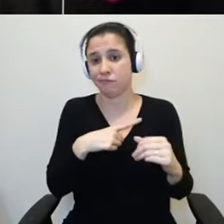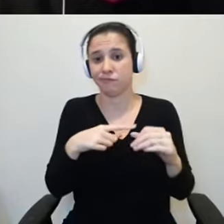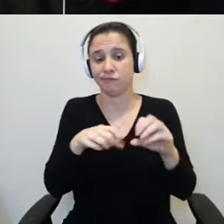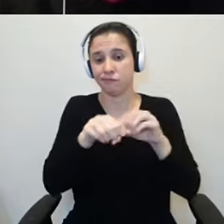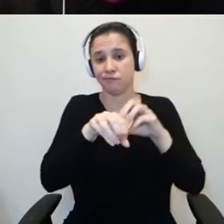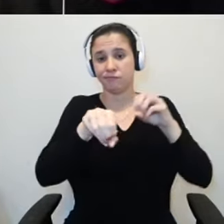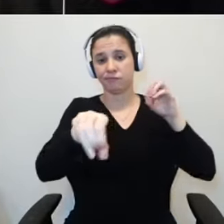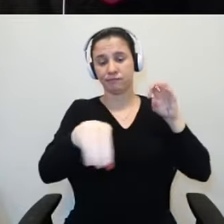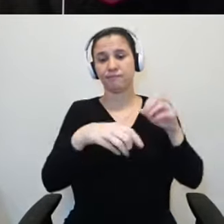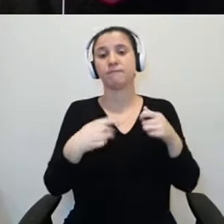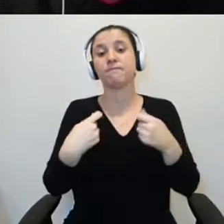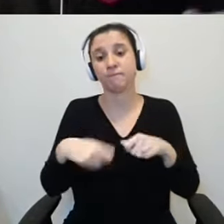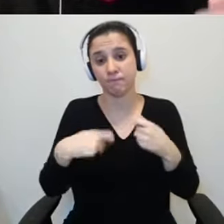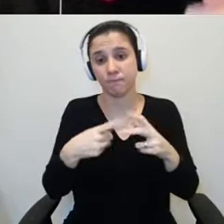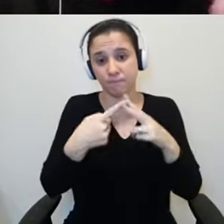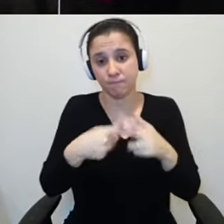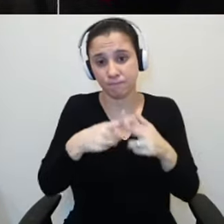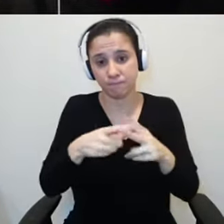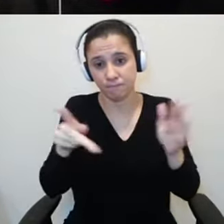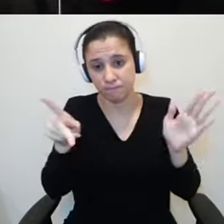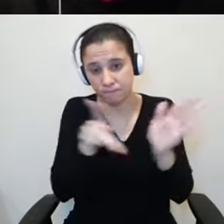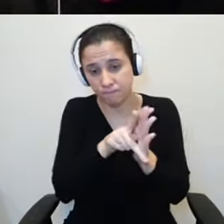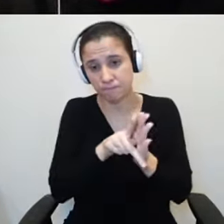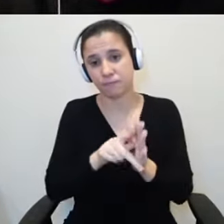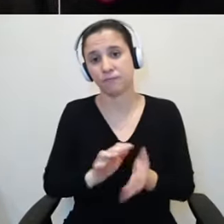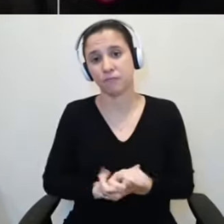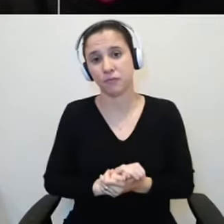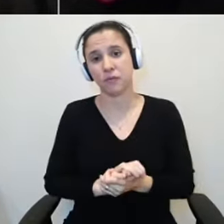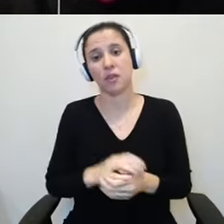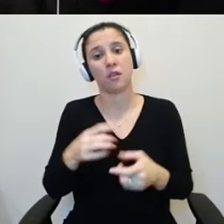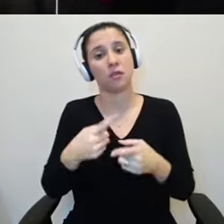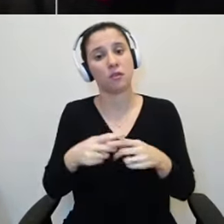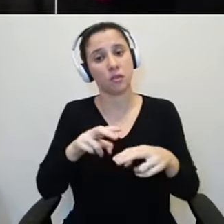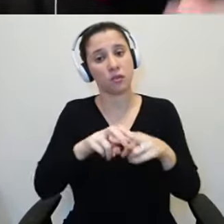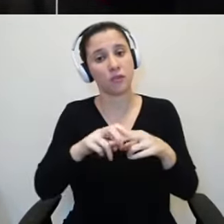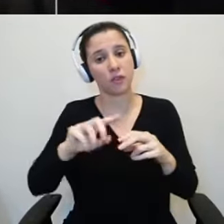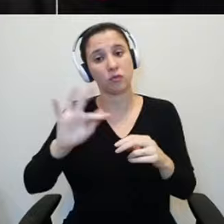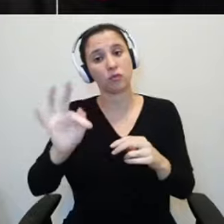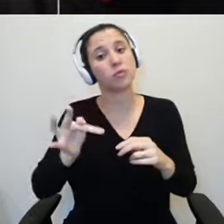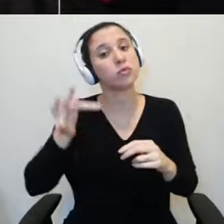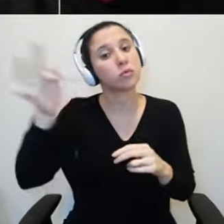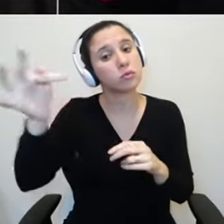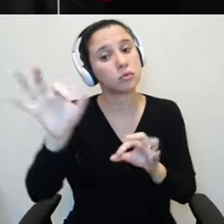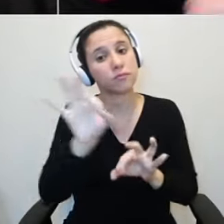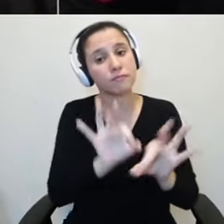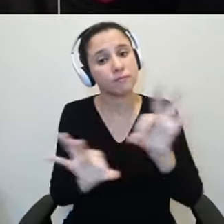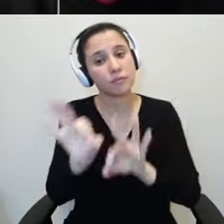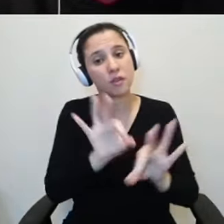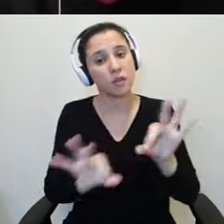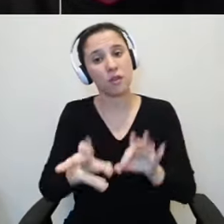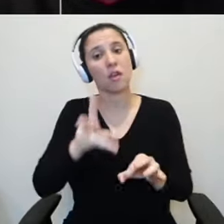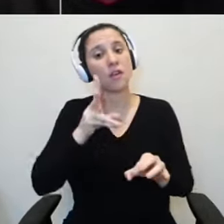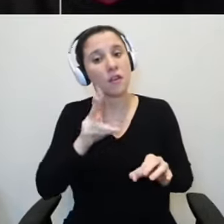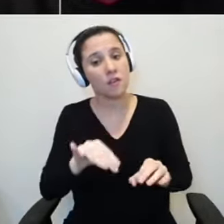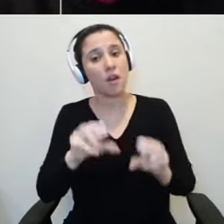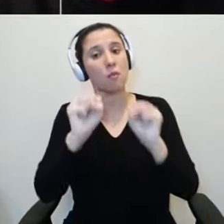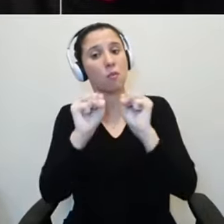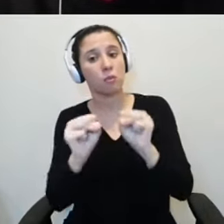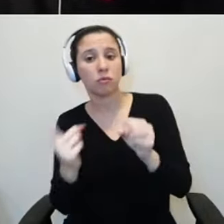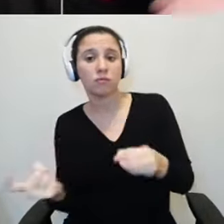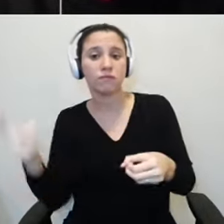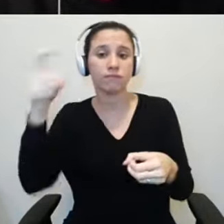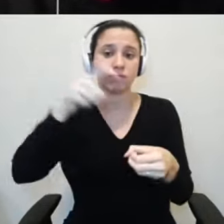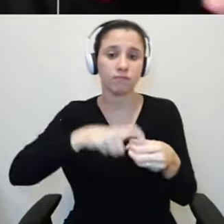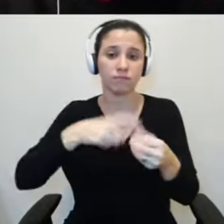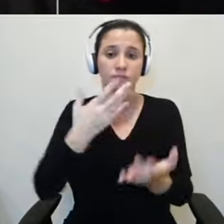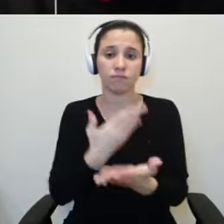Então, isso vai ter que ser organizado num momento posterior em que vai ser possível o retorno de vocês presencialmente.